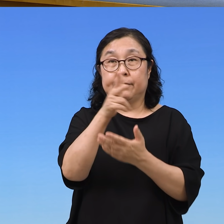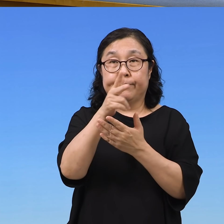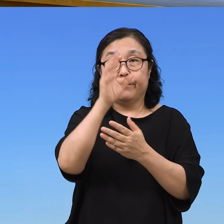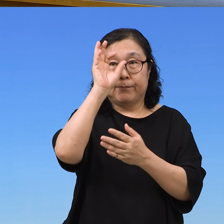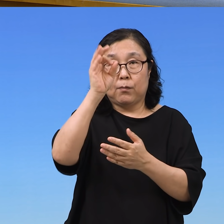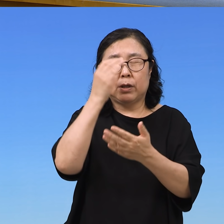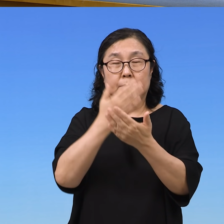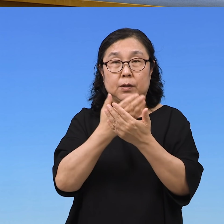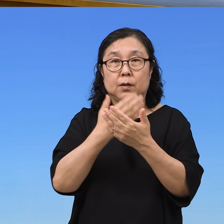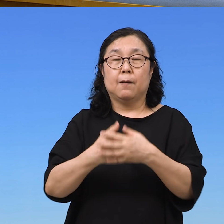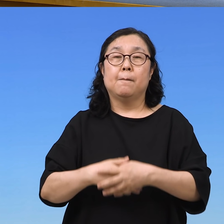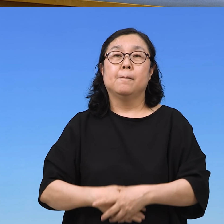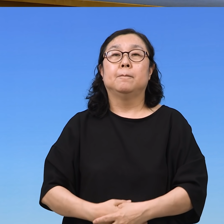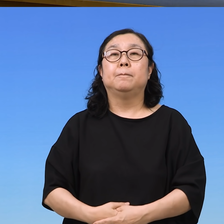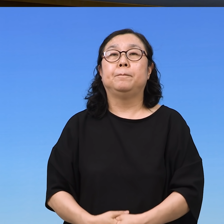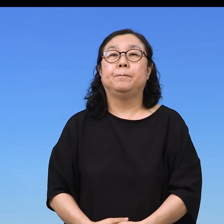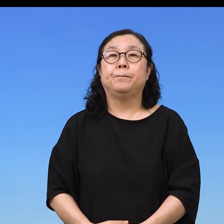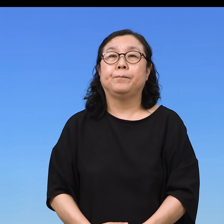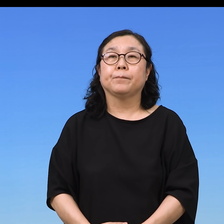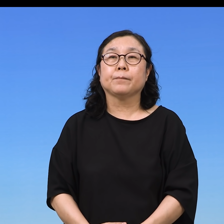보시도록 하겠습니다.